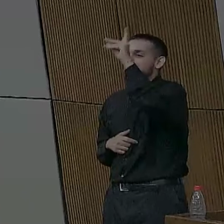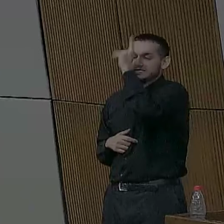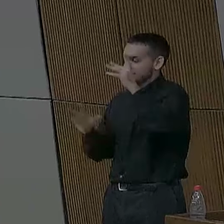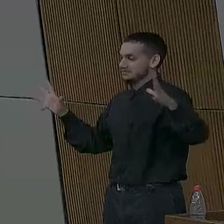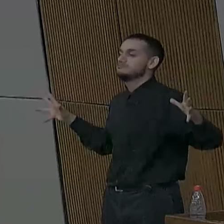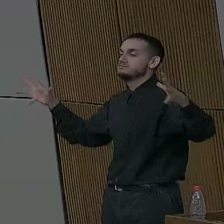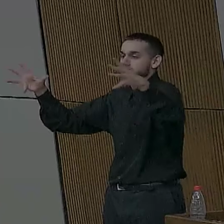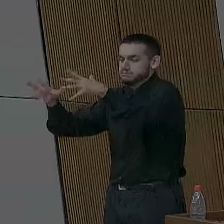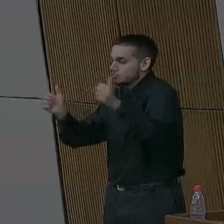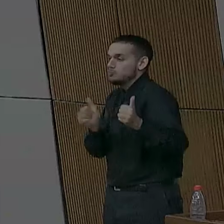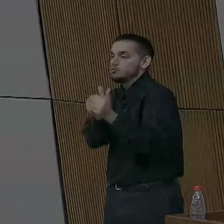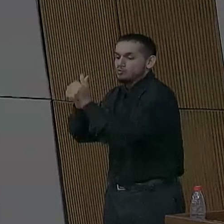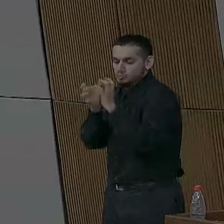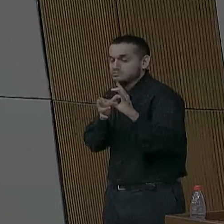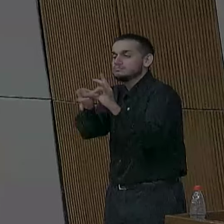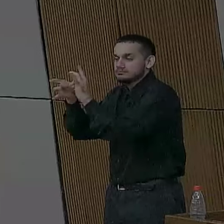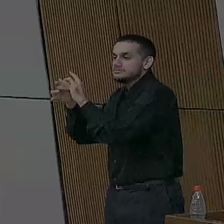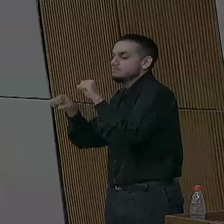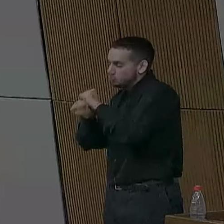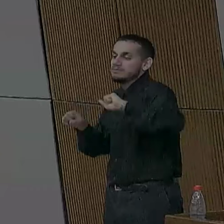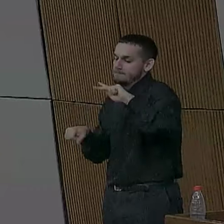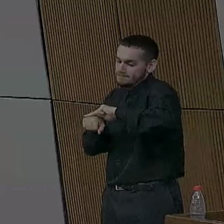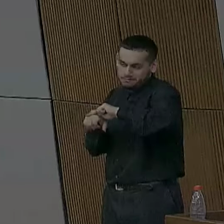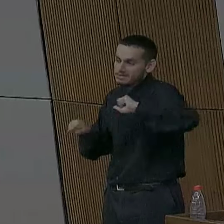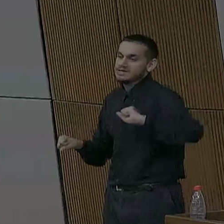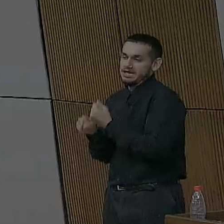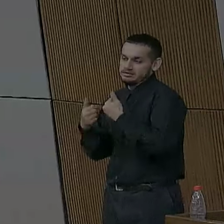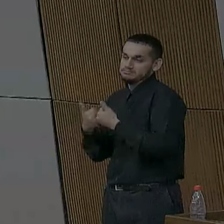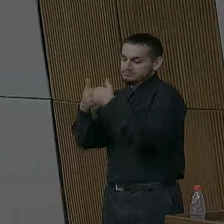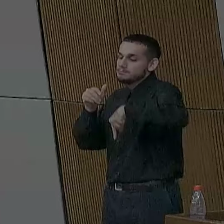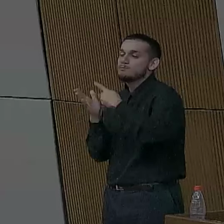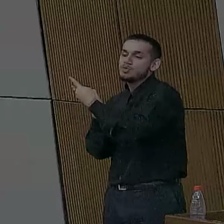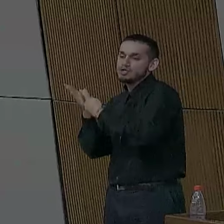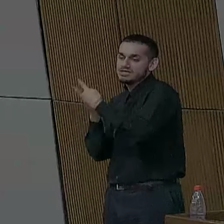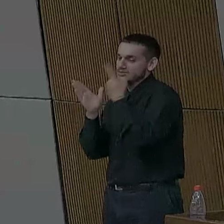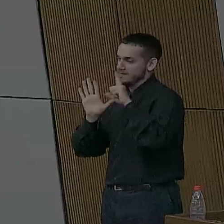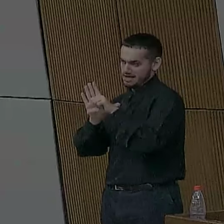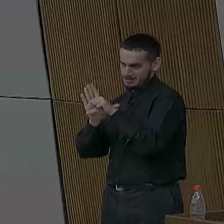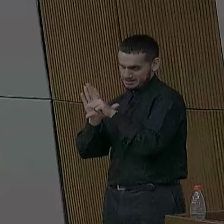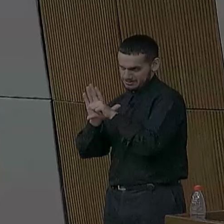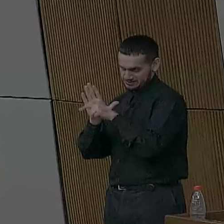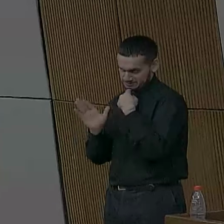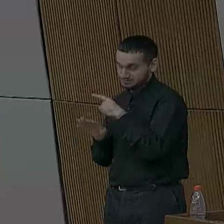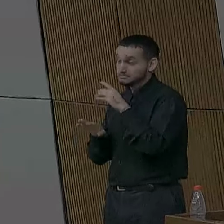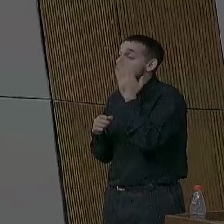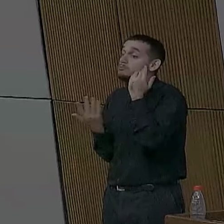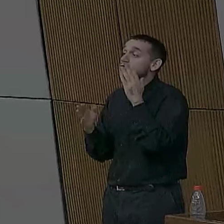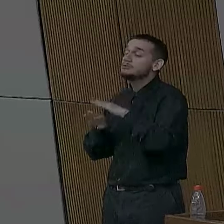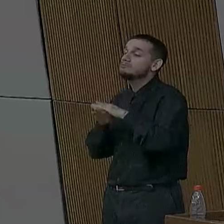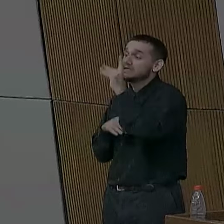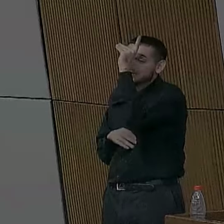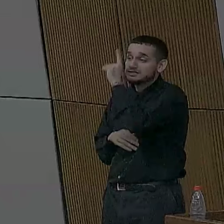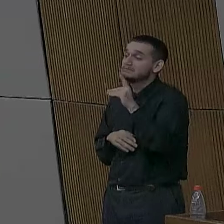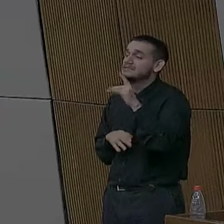unidad total de la discapacidad a nivel país para que podamos acompañar este proyecto, porque la discapacidad es un